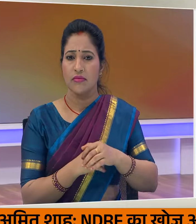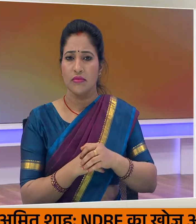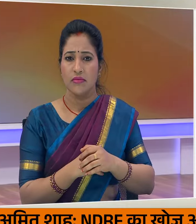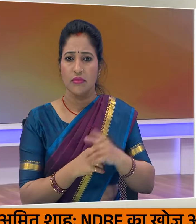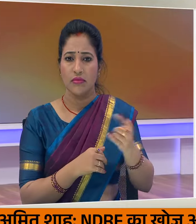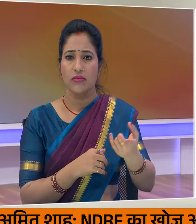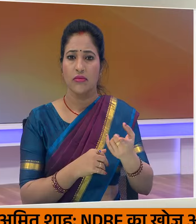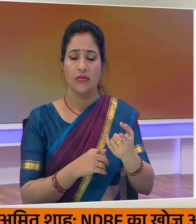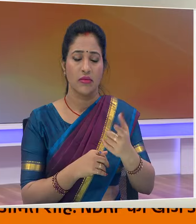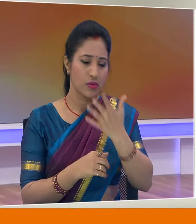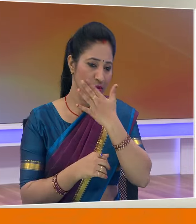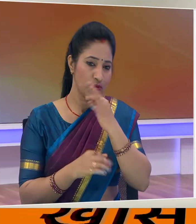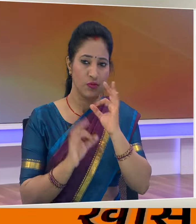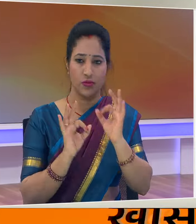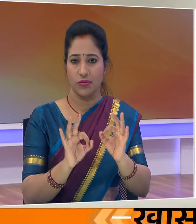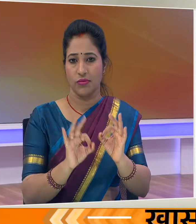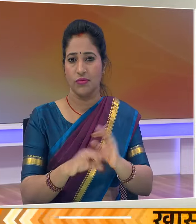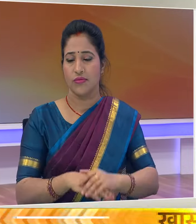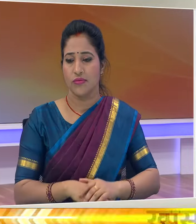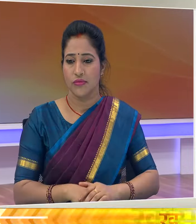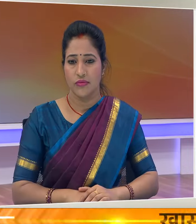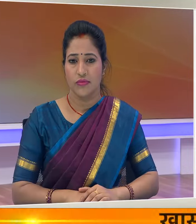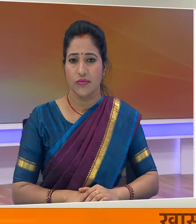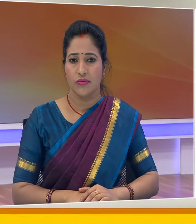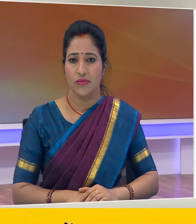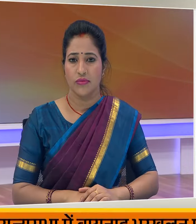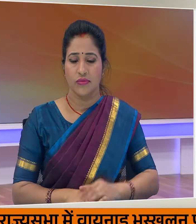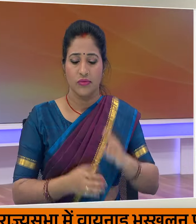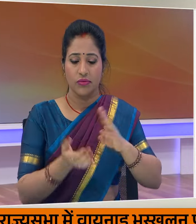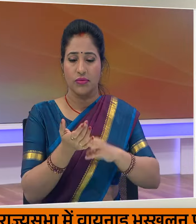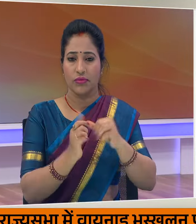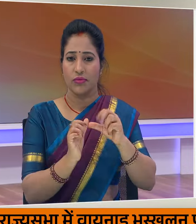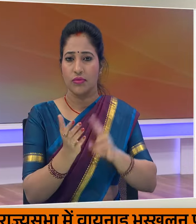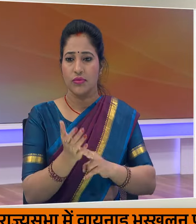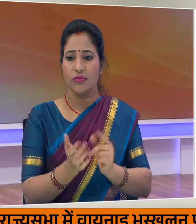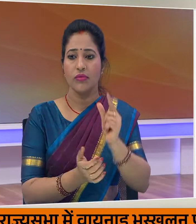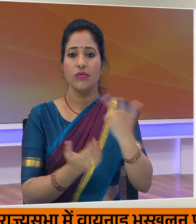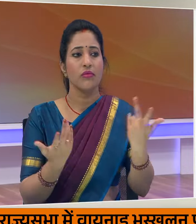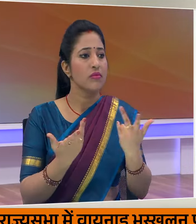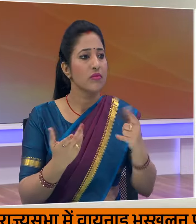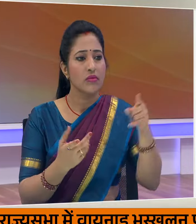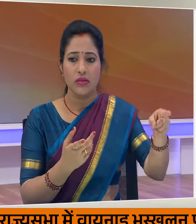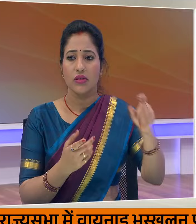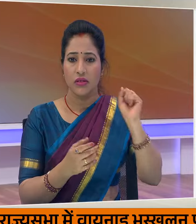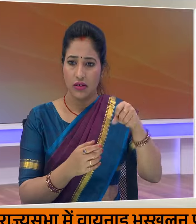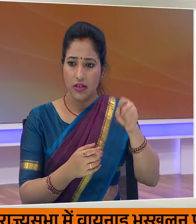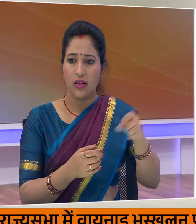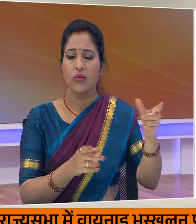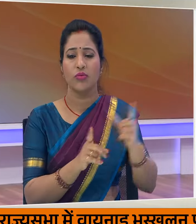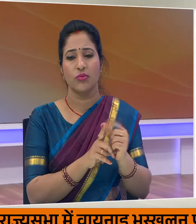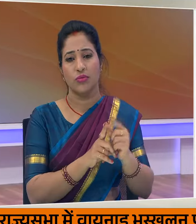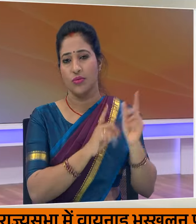लगन से कर रहे हैं सर, तो मनु कहाँ बाहर गए हैं? सर उसका भी डोप टेस्ट चल रहा है।